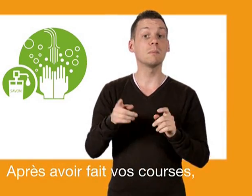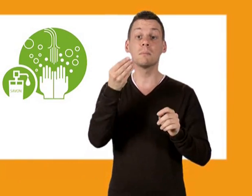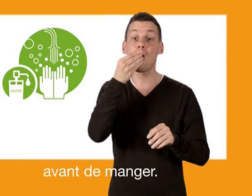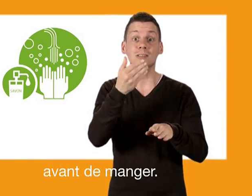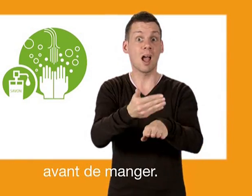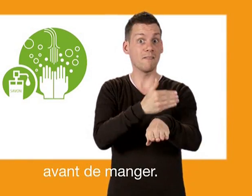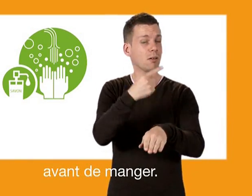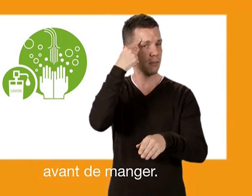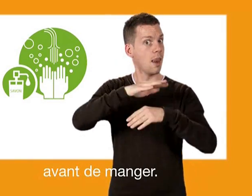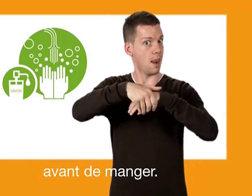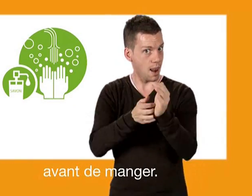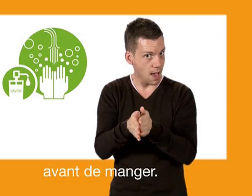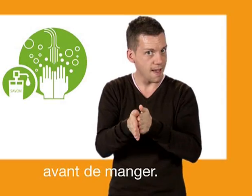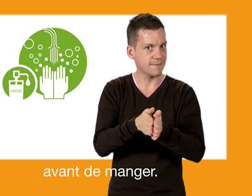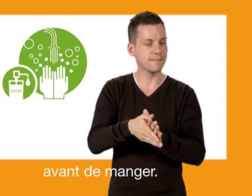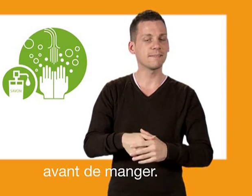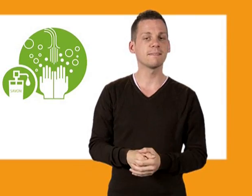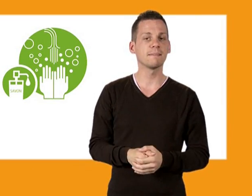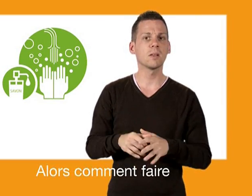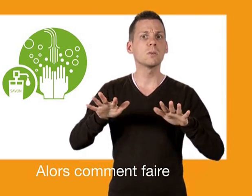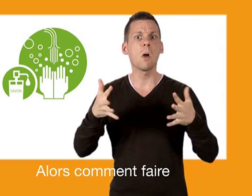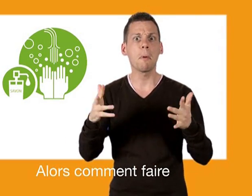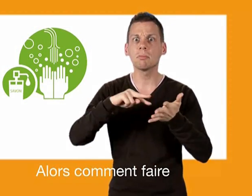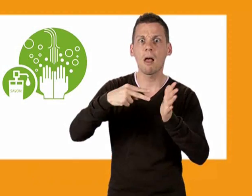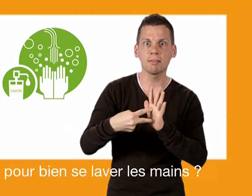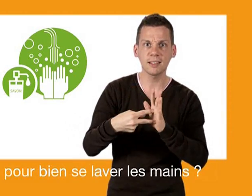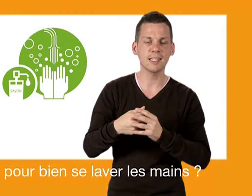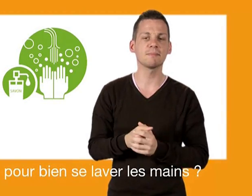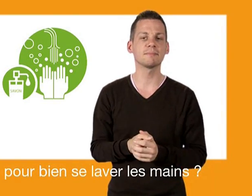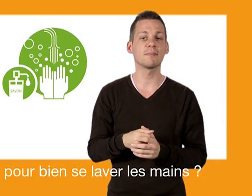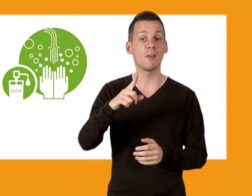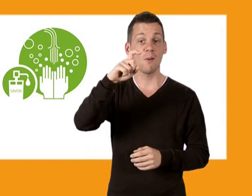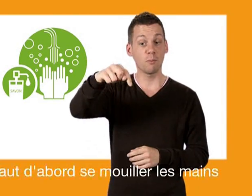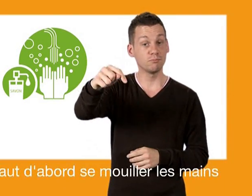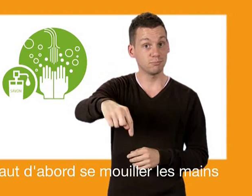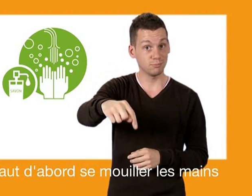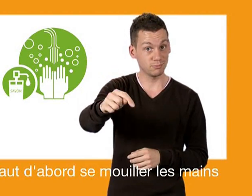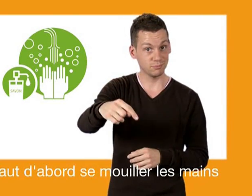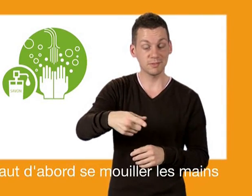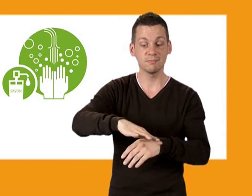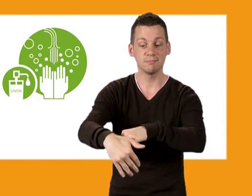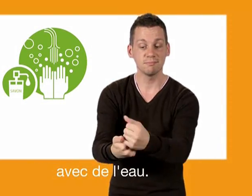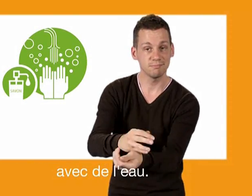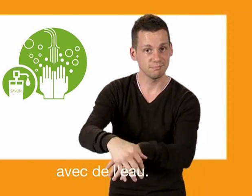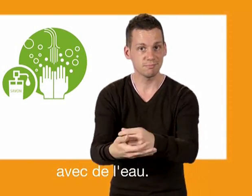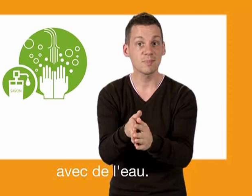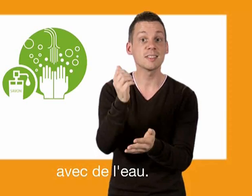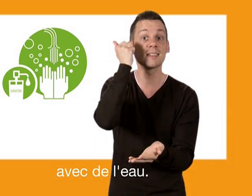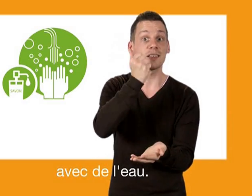courses, avant de manger. Alors, comment faire pour bien se laver les mains? Il faut d'abord se mouiller les